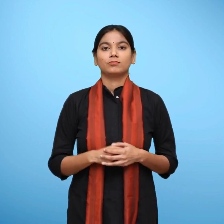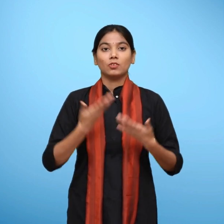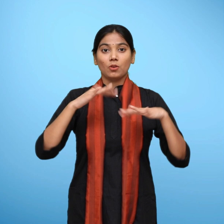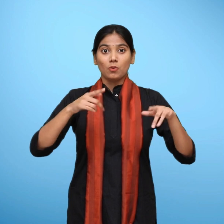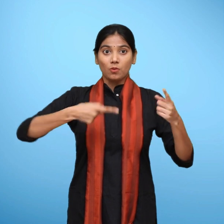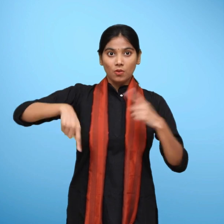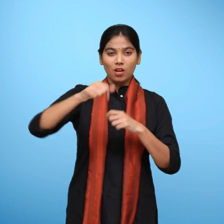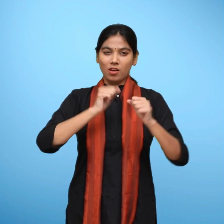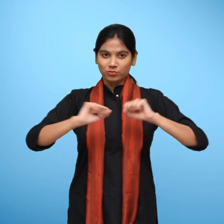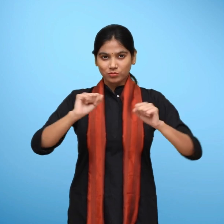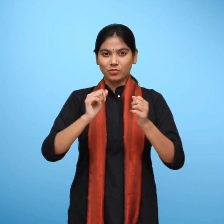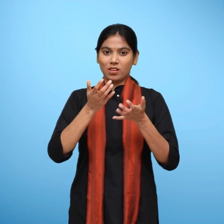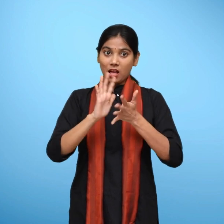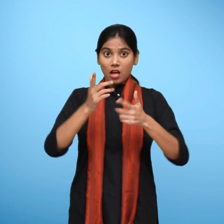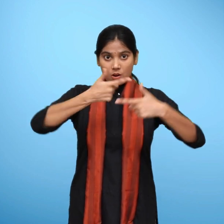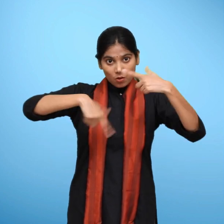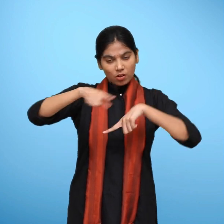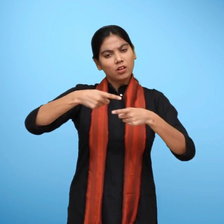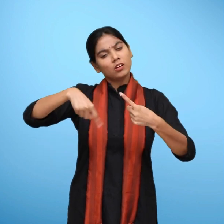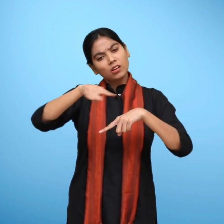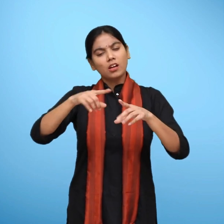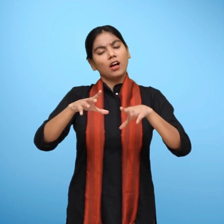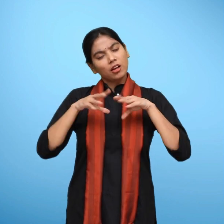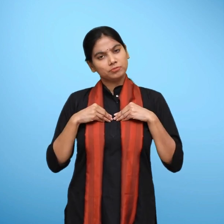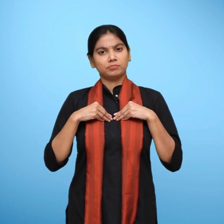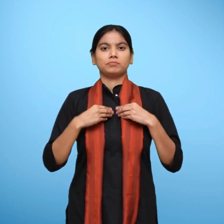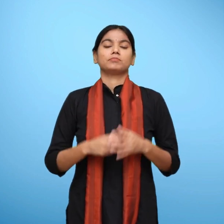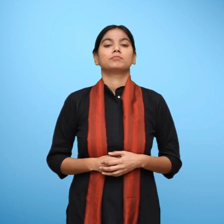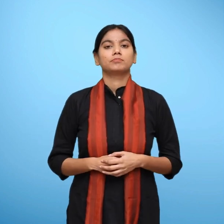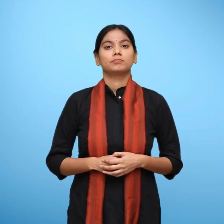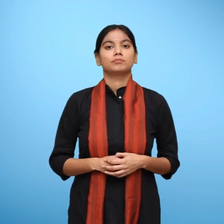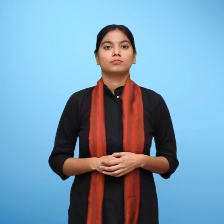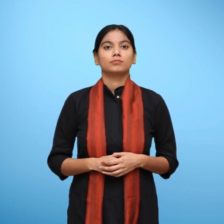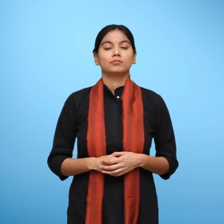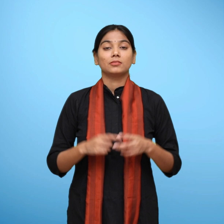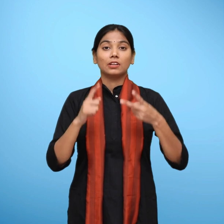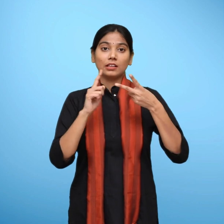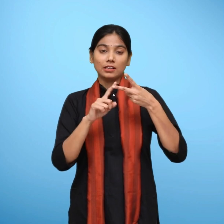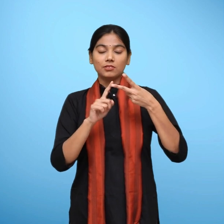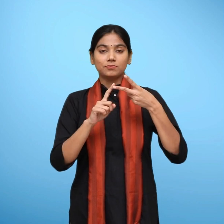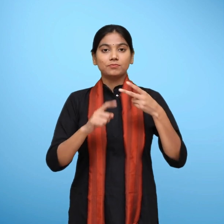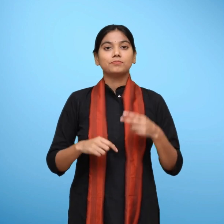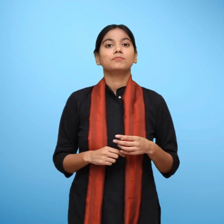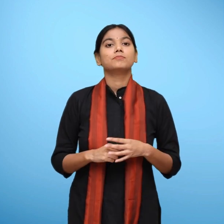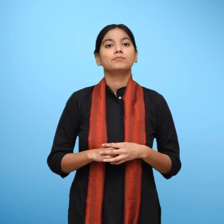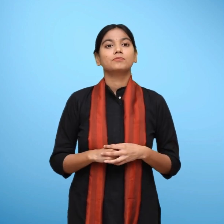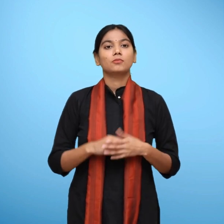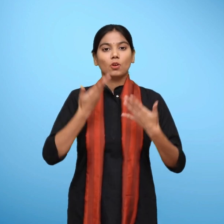बच्चों की मातृभाषा के शब्दों को भी स्वीकार करें दो यदि